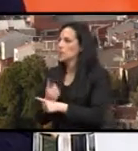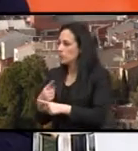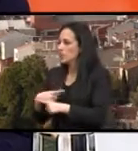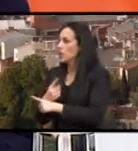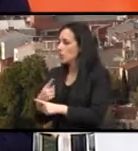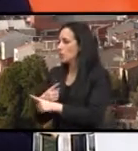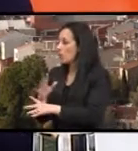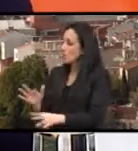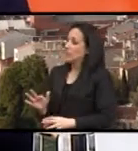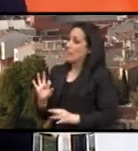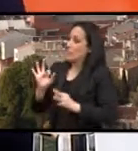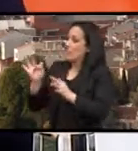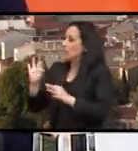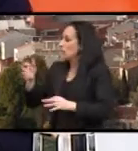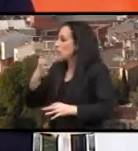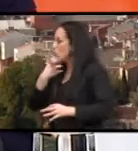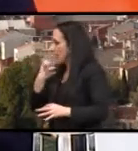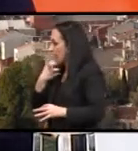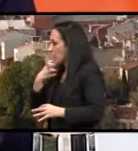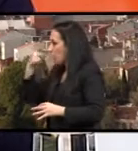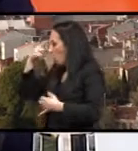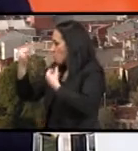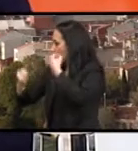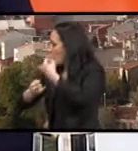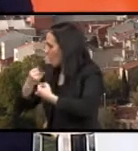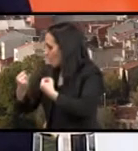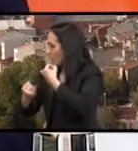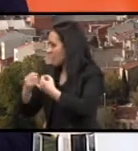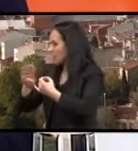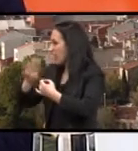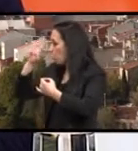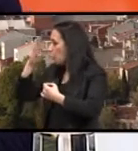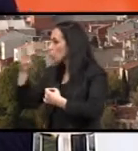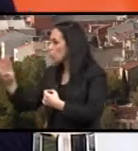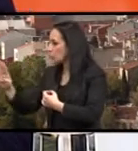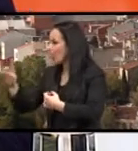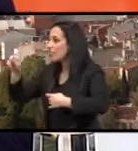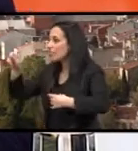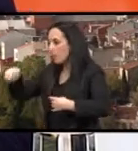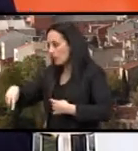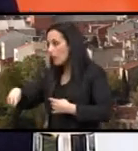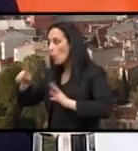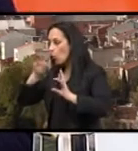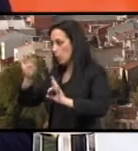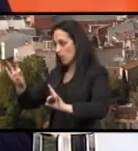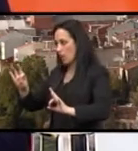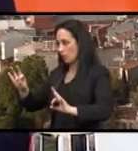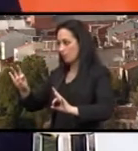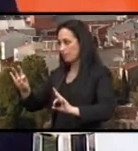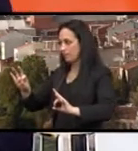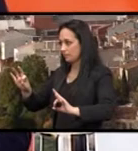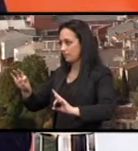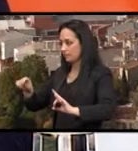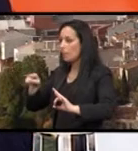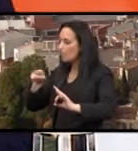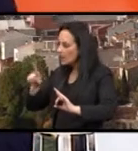algun trastorn de conducta, es pot muntar un gran pollo en un consultori med, no? Aquí sí he de dir que s'està avançant, a poc a